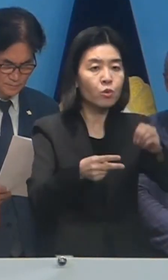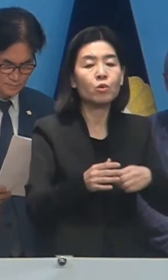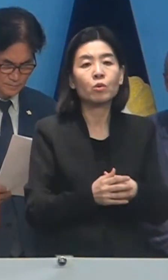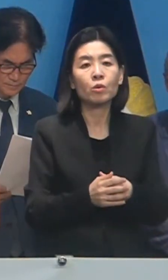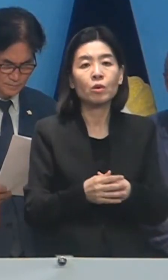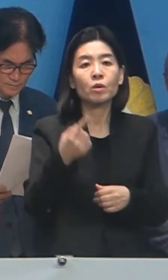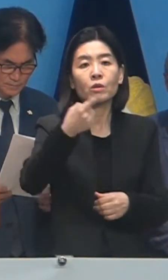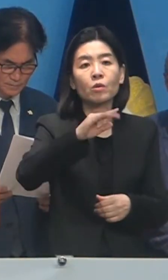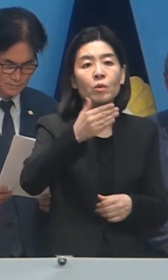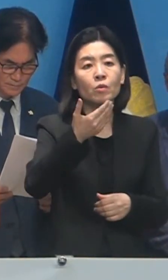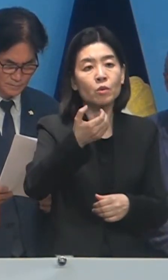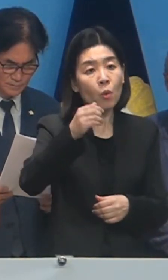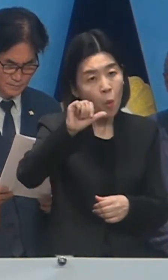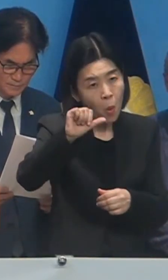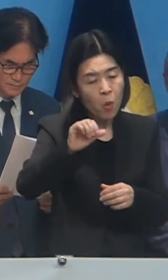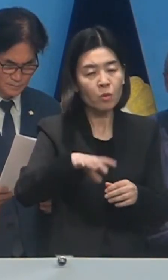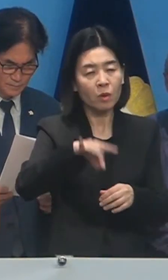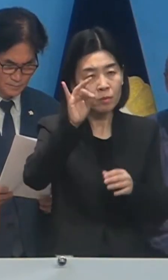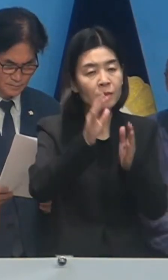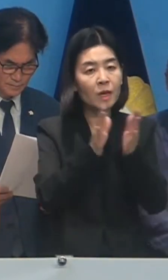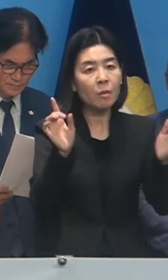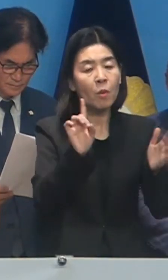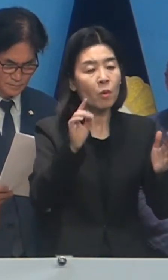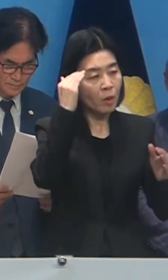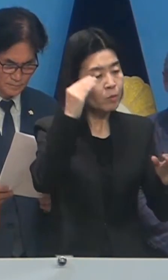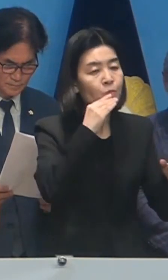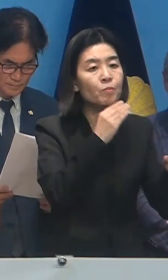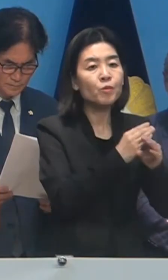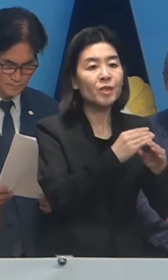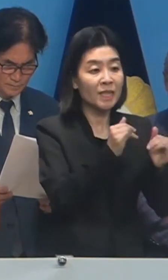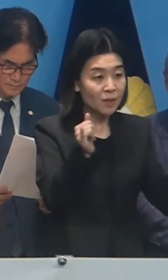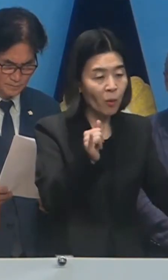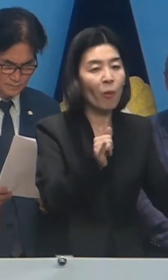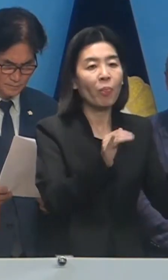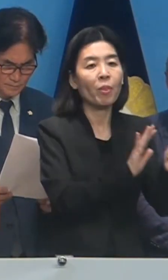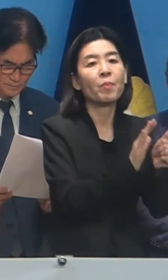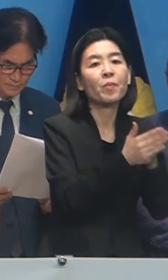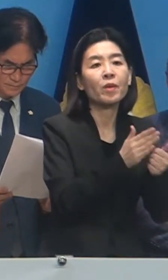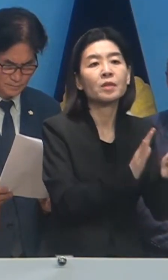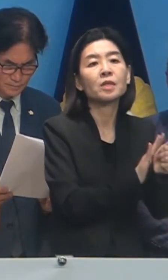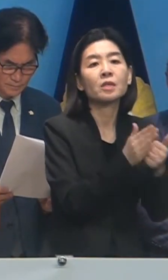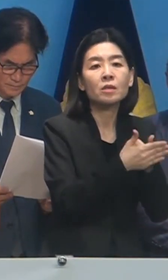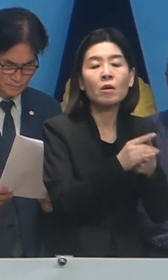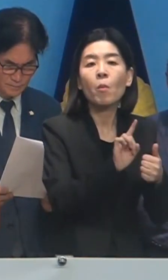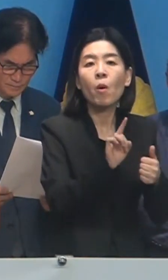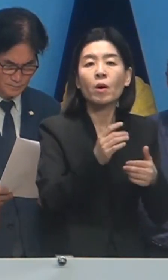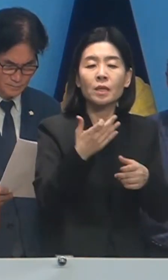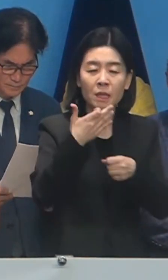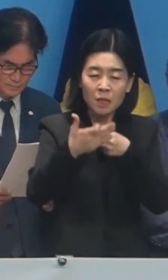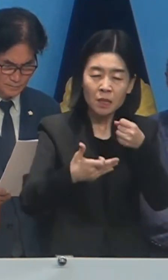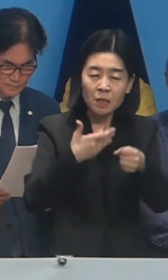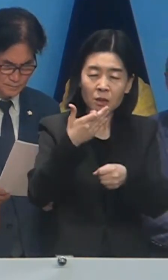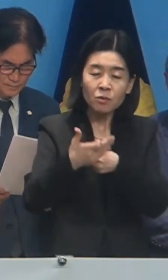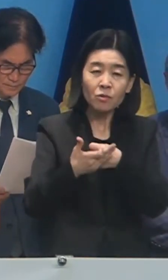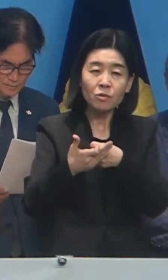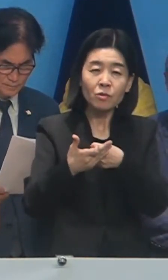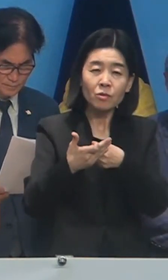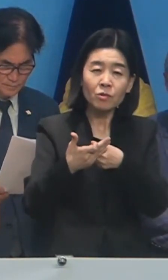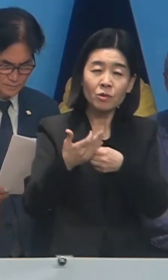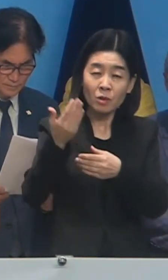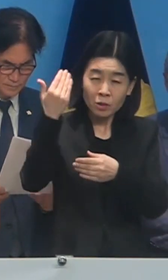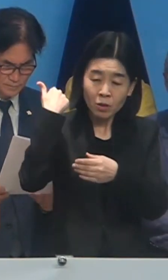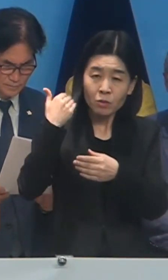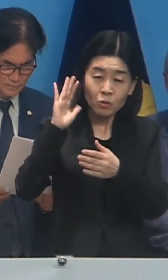1995년도 시작된 남북 인도적 협력 지원액은 19년 만에 지난해 완전히